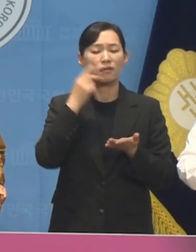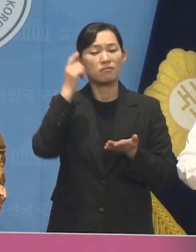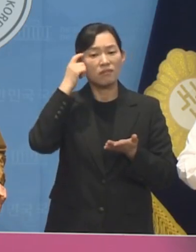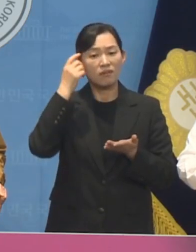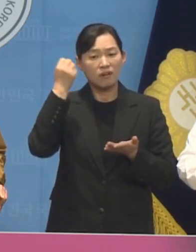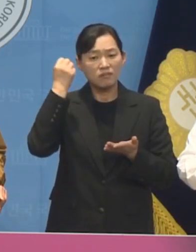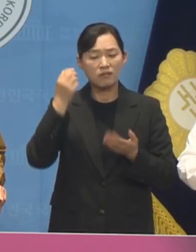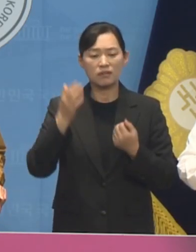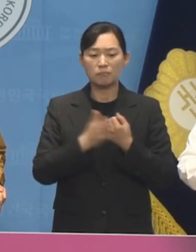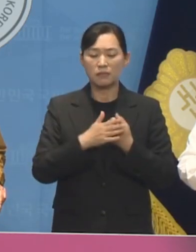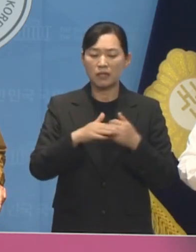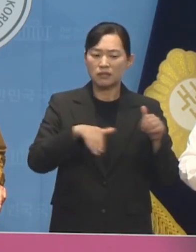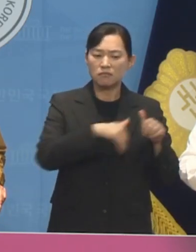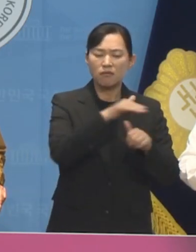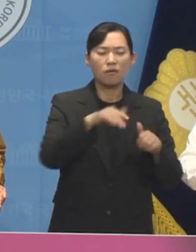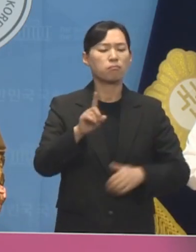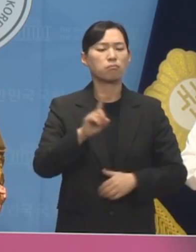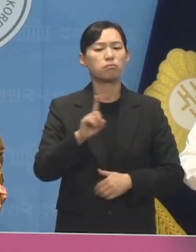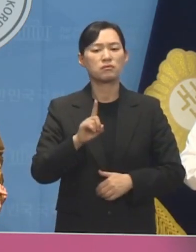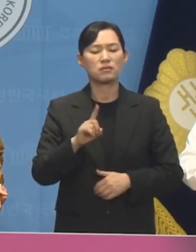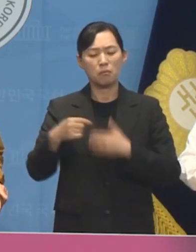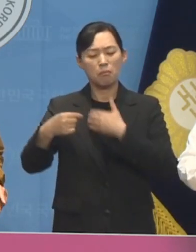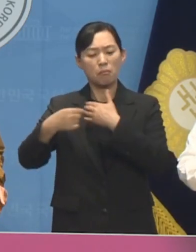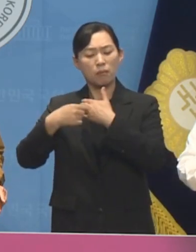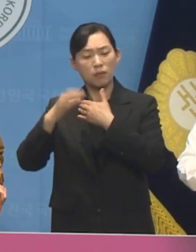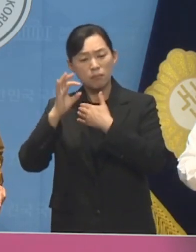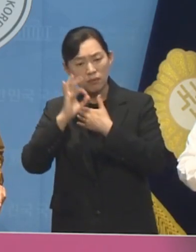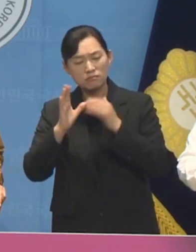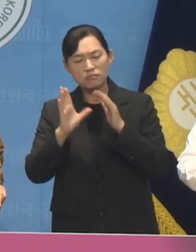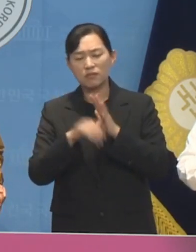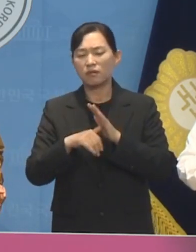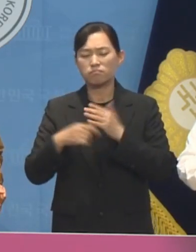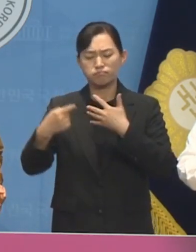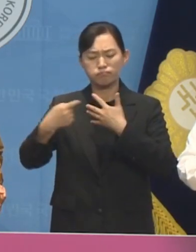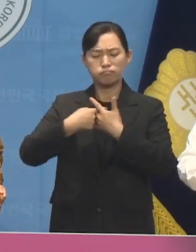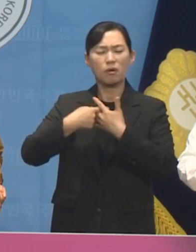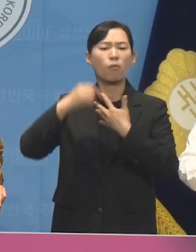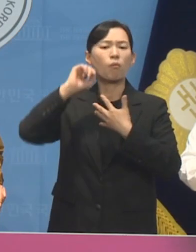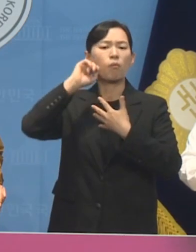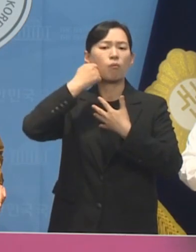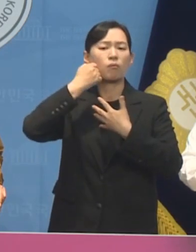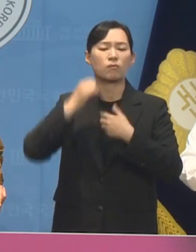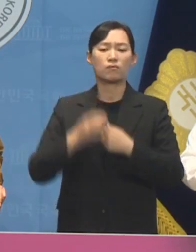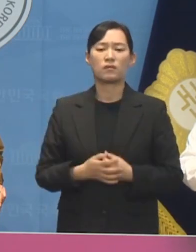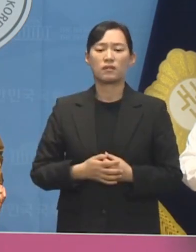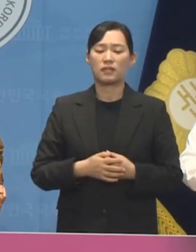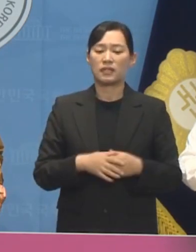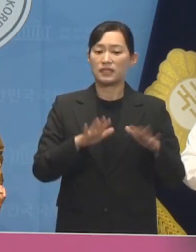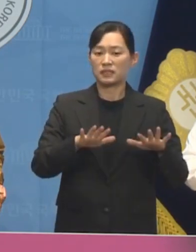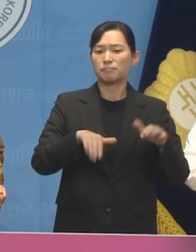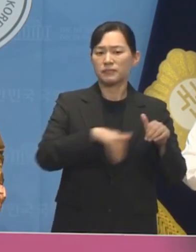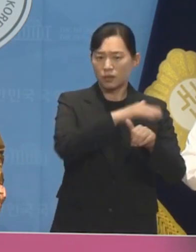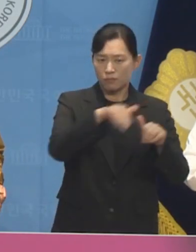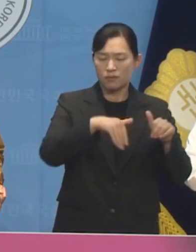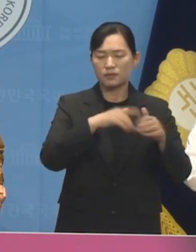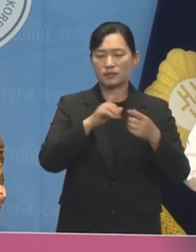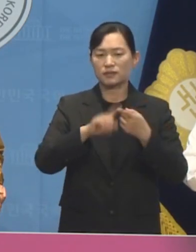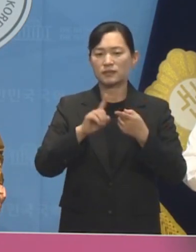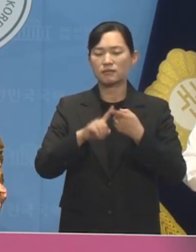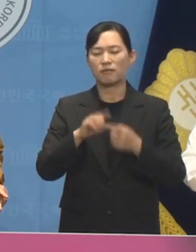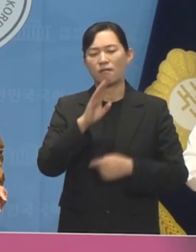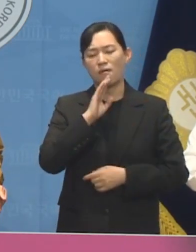때문에 현장 상황이 어떤지는 외부에서는 알기가 굉장히 힘듭니다. 그 현장 상황들을 저희는